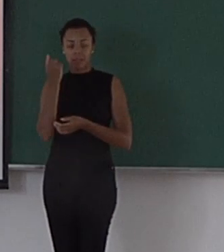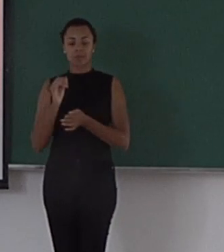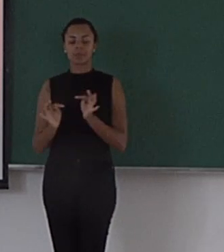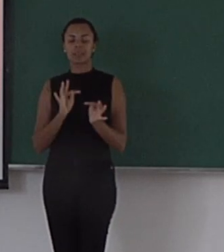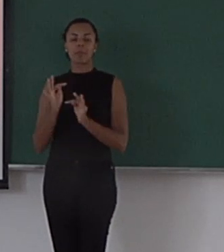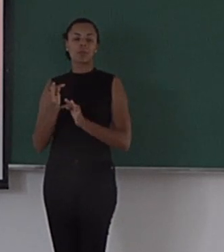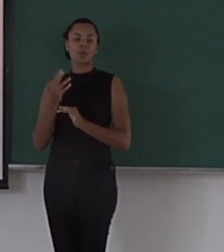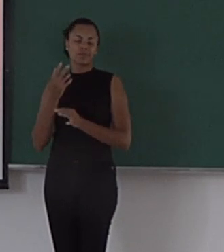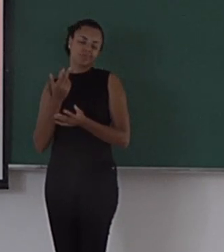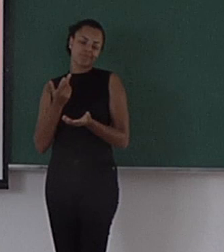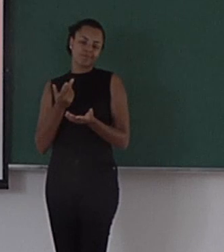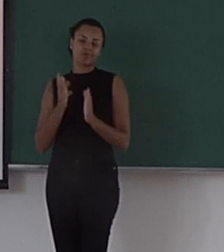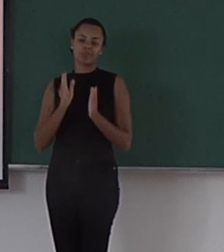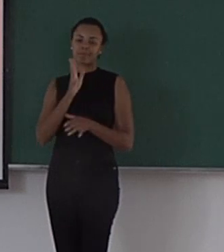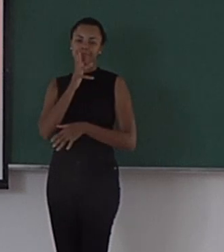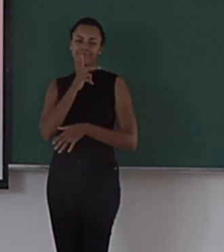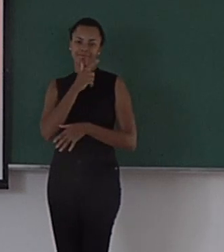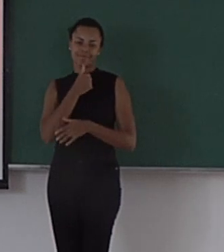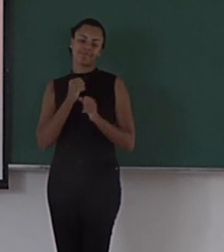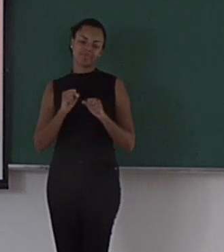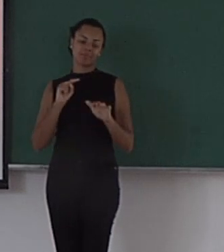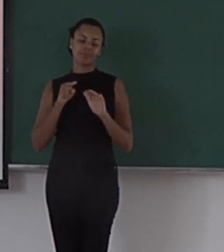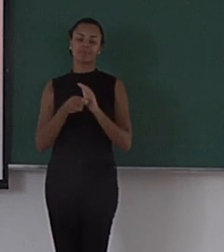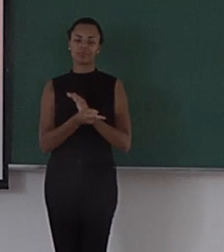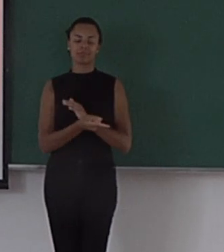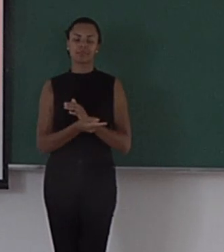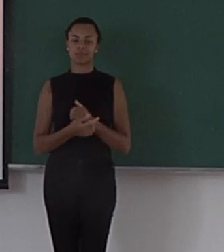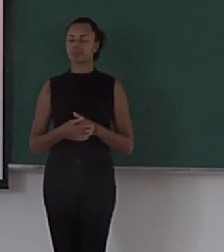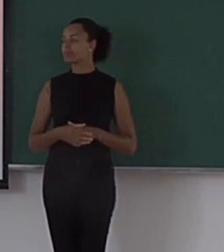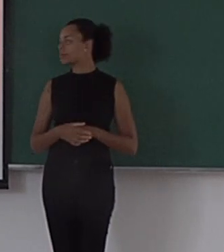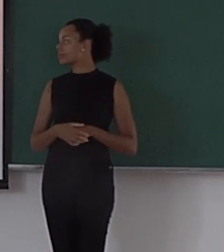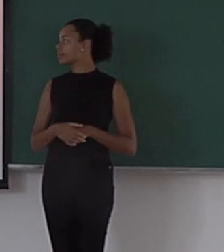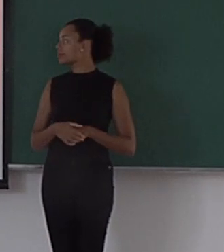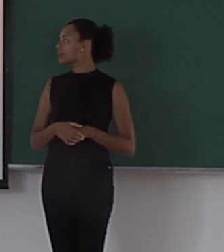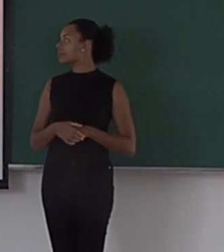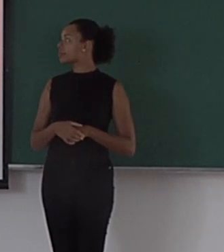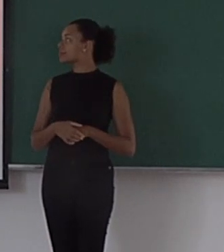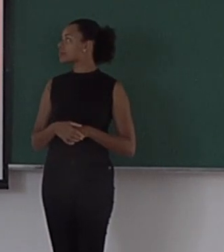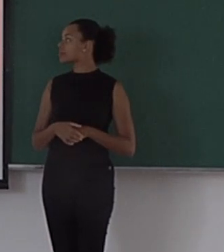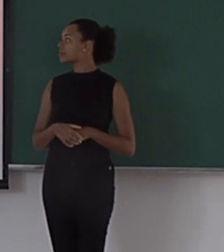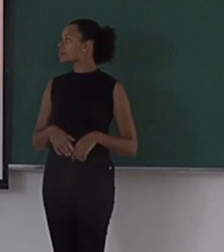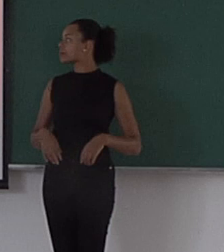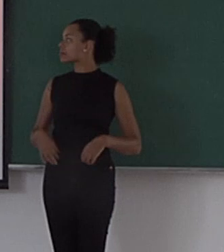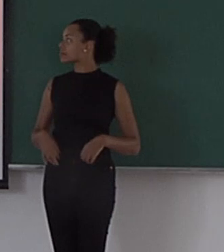mais superficial, está mais profunda, né? Ele sofreu aí um iatrogenismo. Tá?